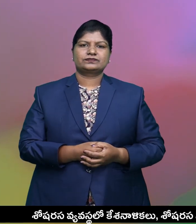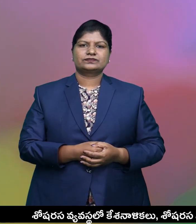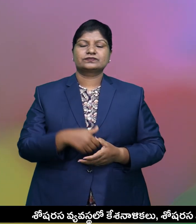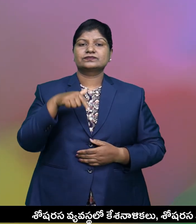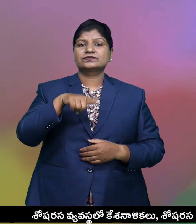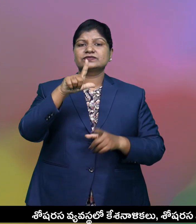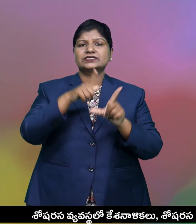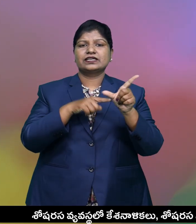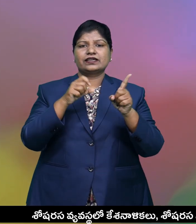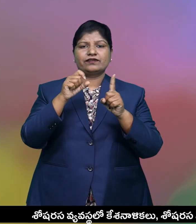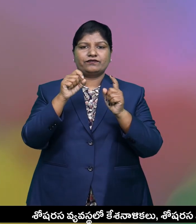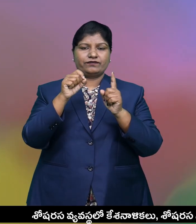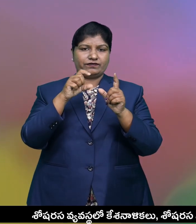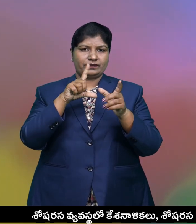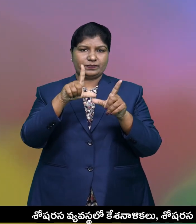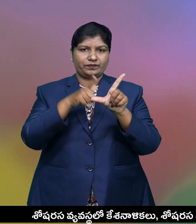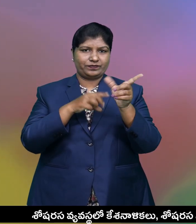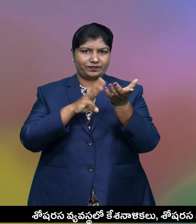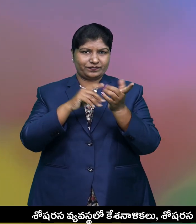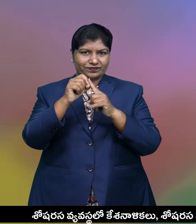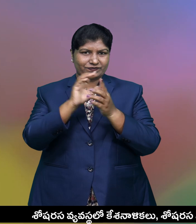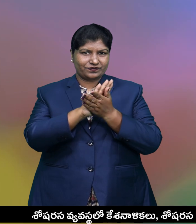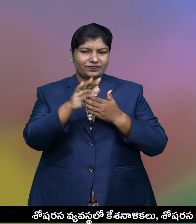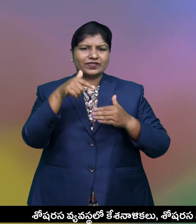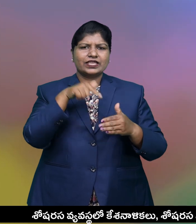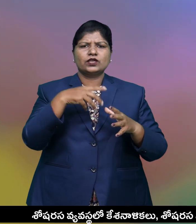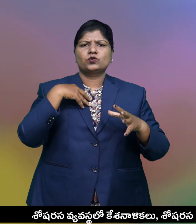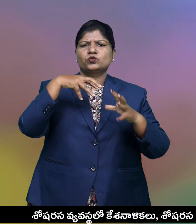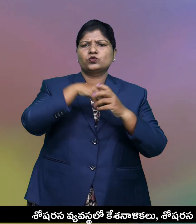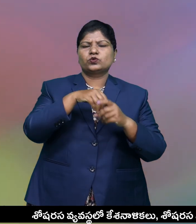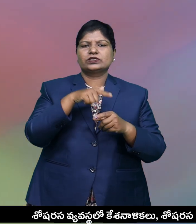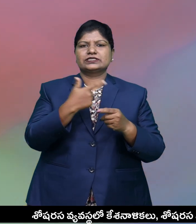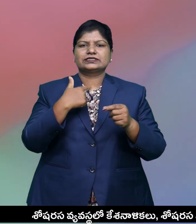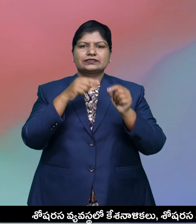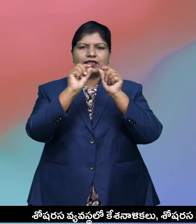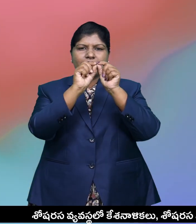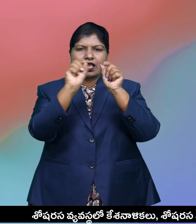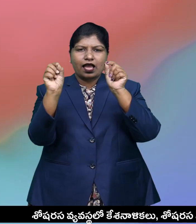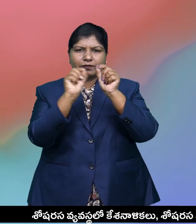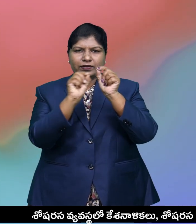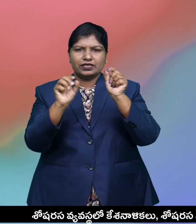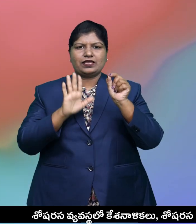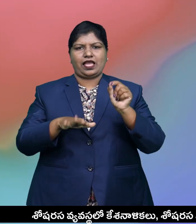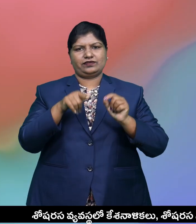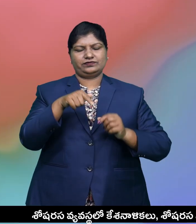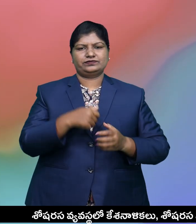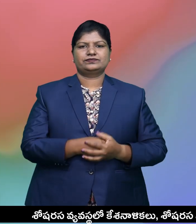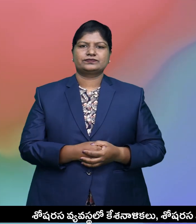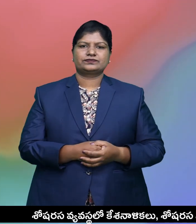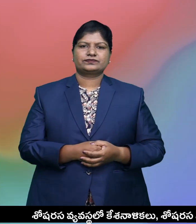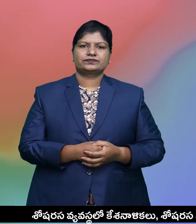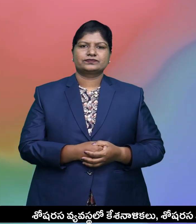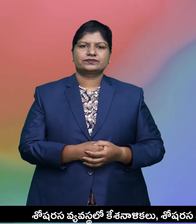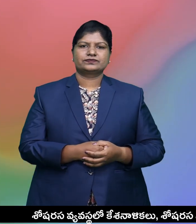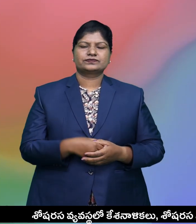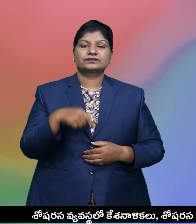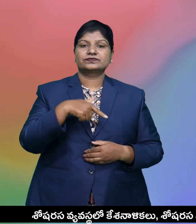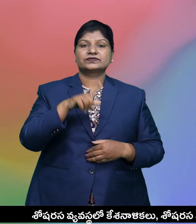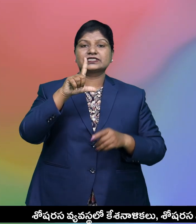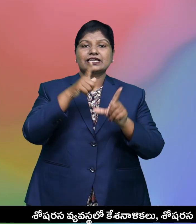శోషరస వ్యవస్థలో కేశనాళికలు, శోషరస నాళాలు, శోషరస గ్రంథులు మరియు శోషరస వాహిక